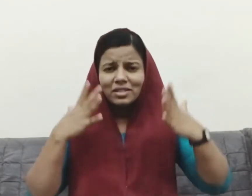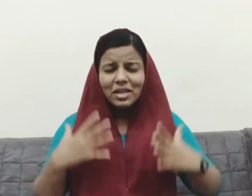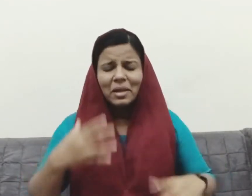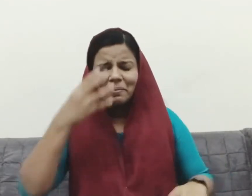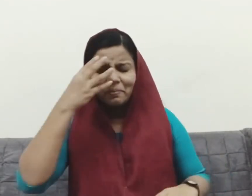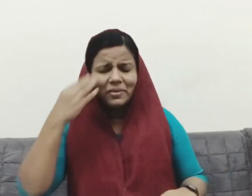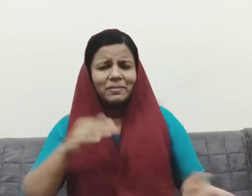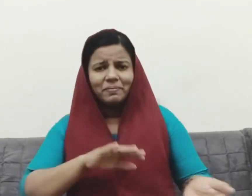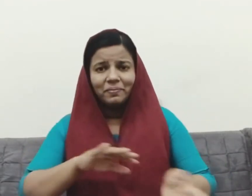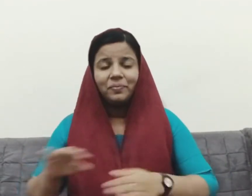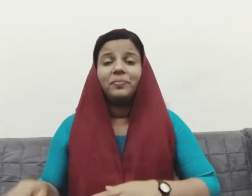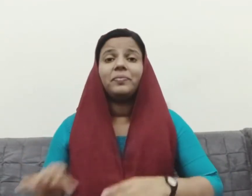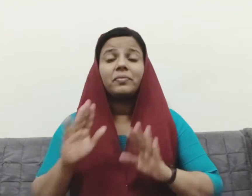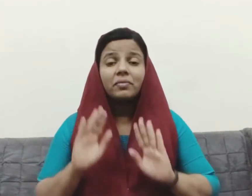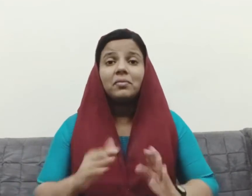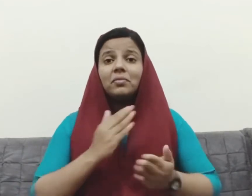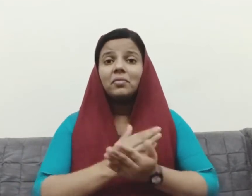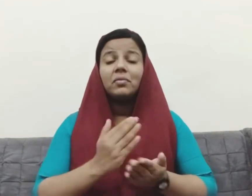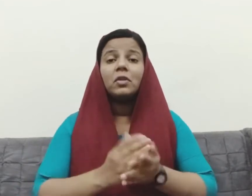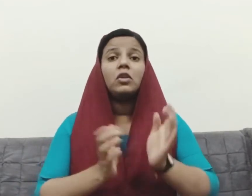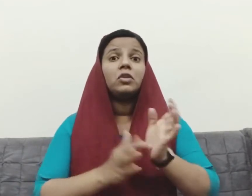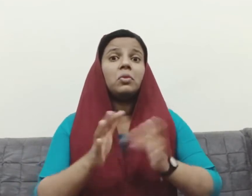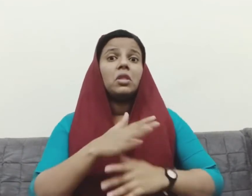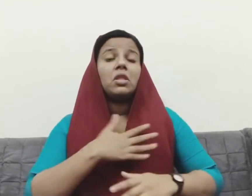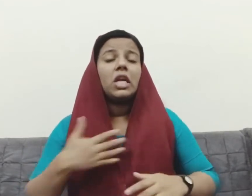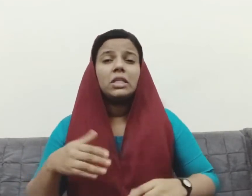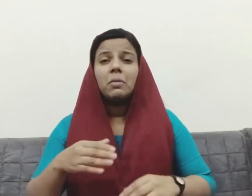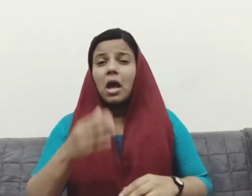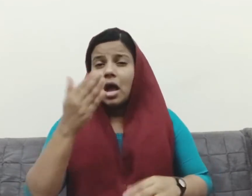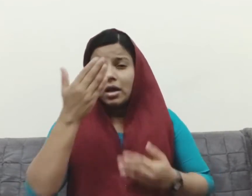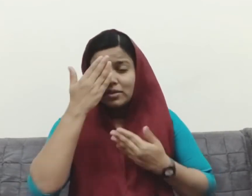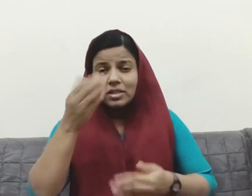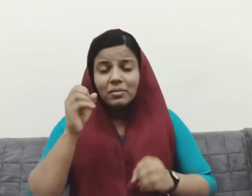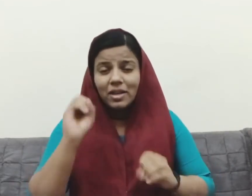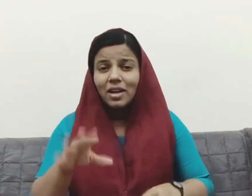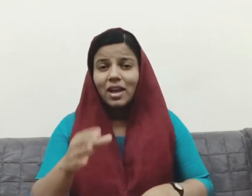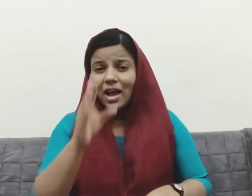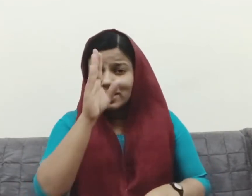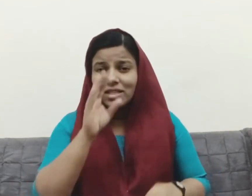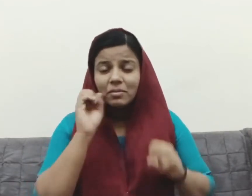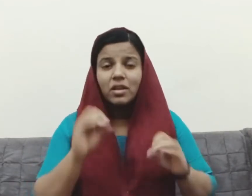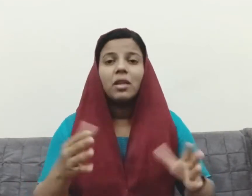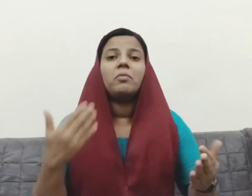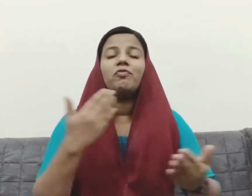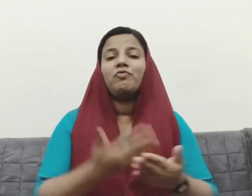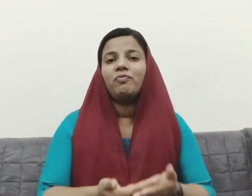അവയവങ്ങളെ മരിപ്പിപ്പീൻ. ഈ വക നിമിത്തം ദൈവകോപം അനുസരണം കെട്ടവരുടെ മേൽ വരുന്നു. അതുപോലെ തന്നെ